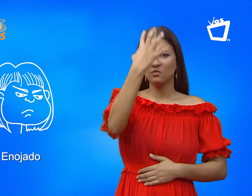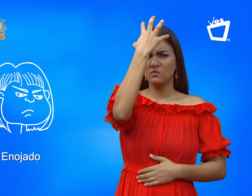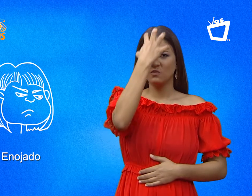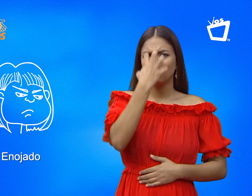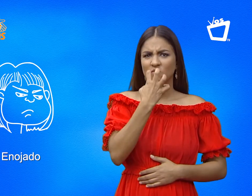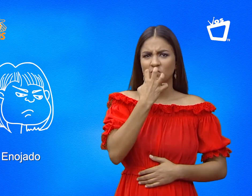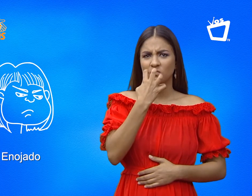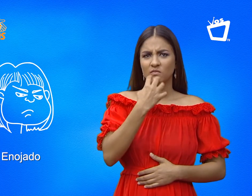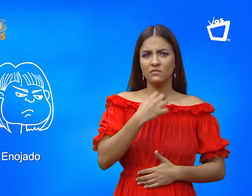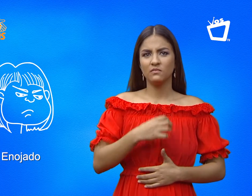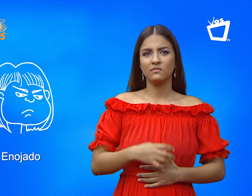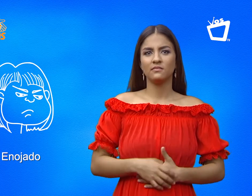enojado